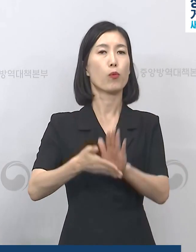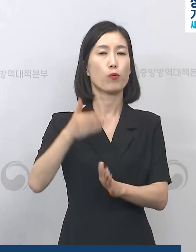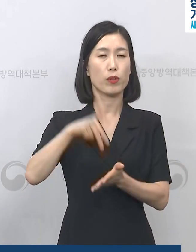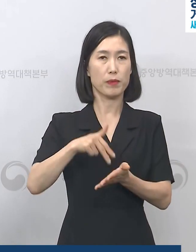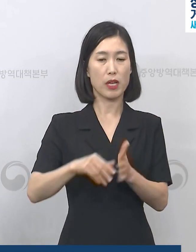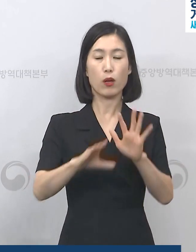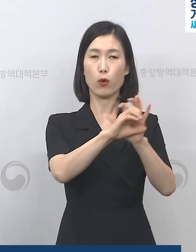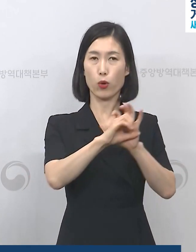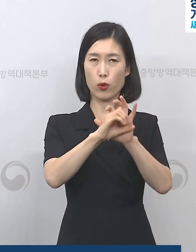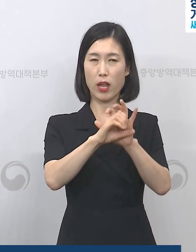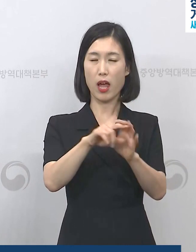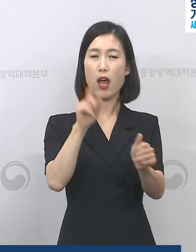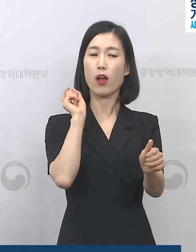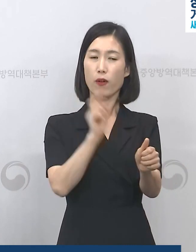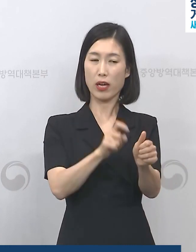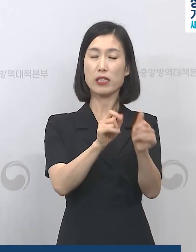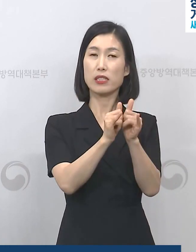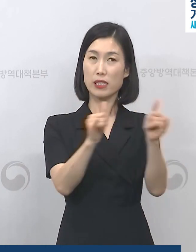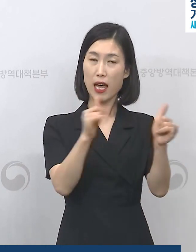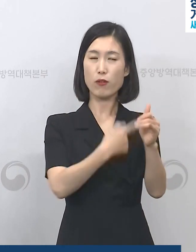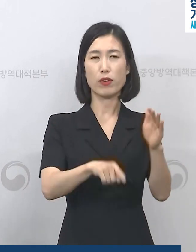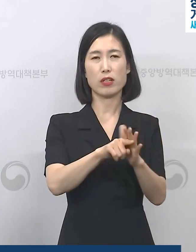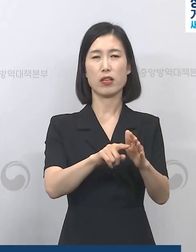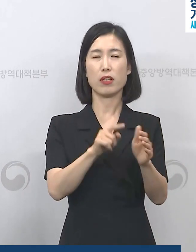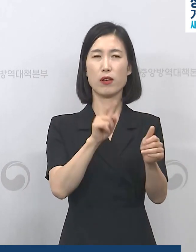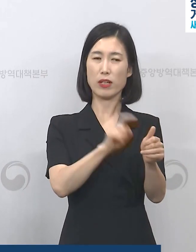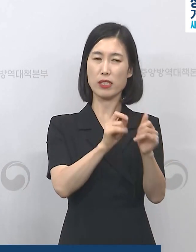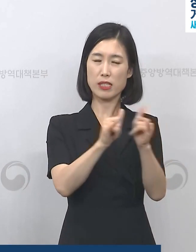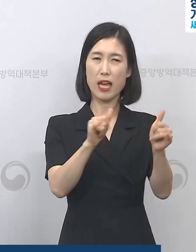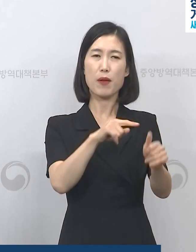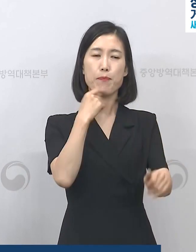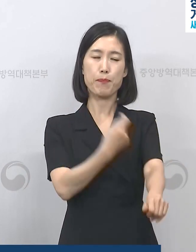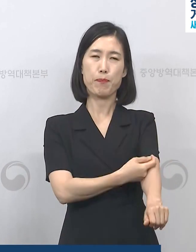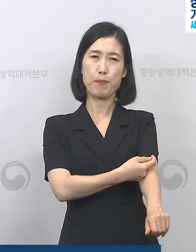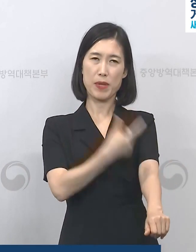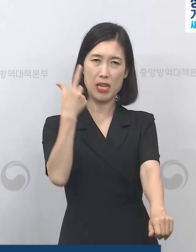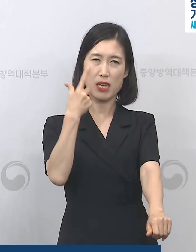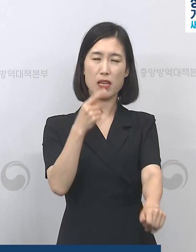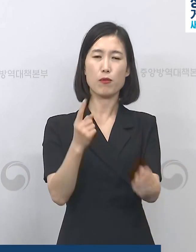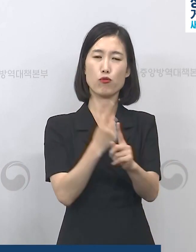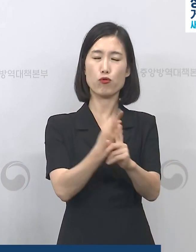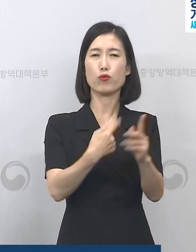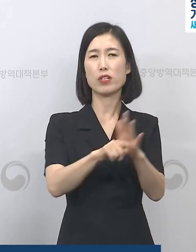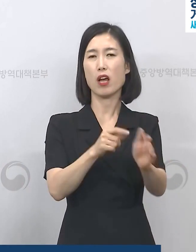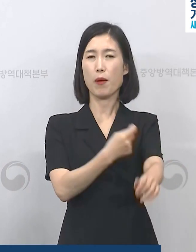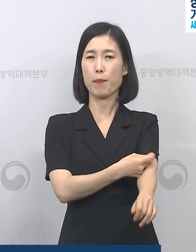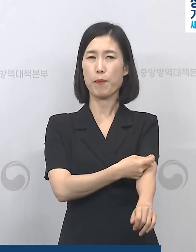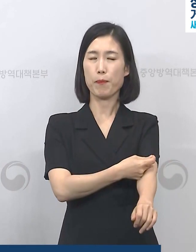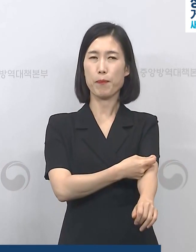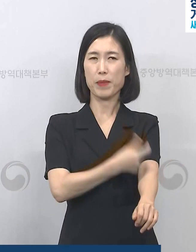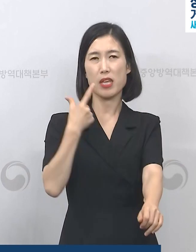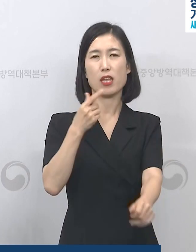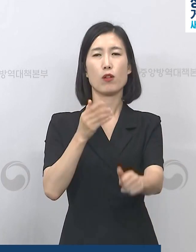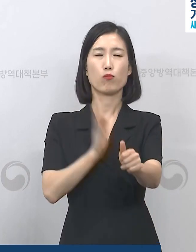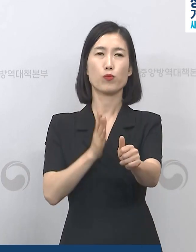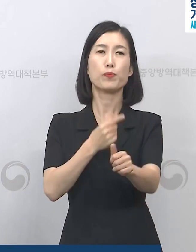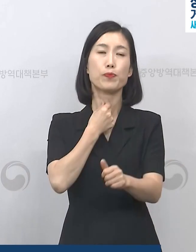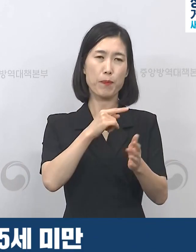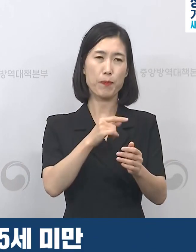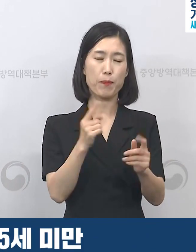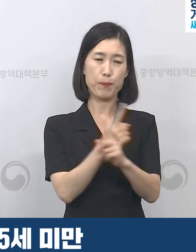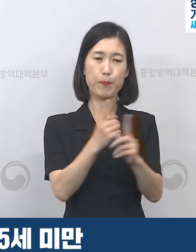중앙방역대책본부는 코로나19 확진자를 위한 혈장치료제 개발에 완치자 여러분들의 적극적인 참여를